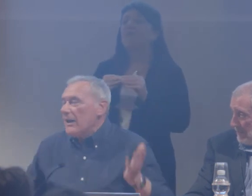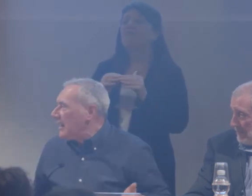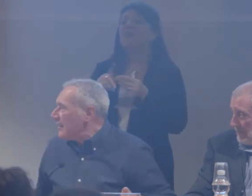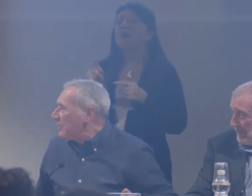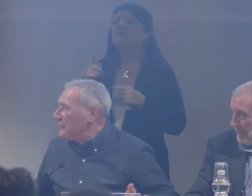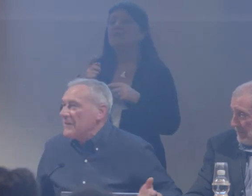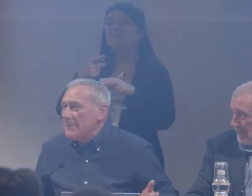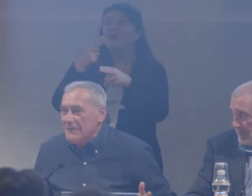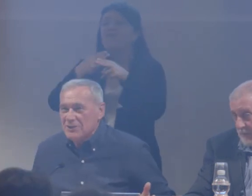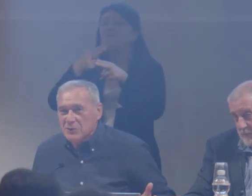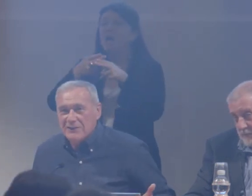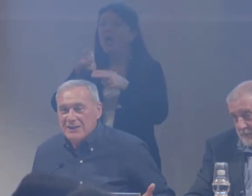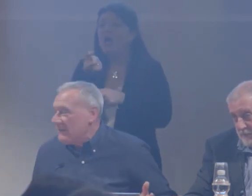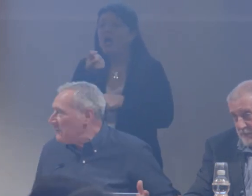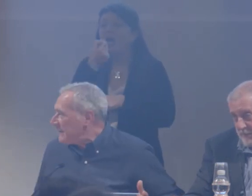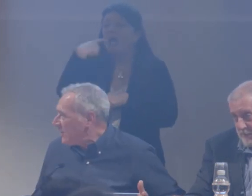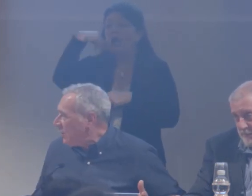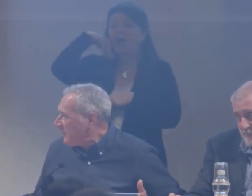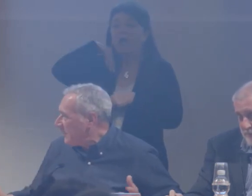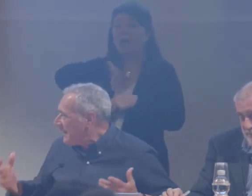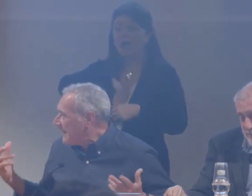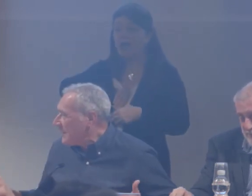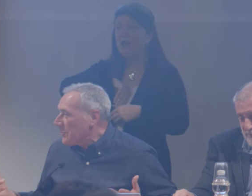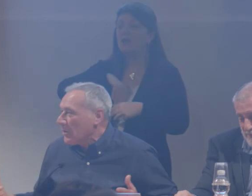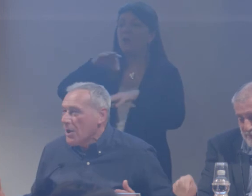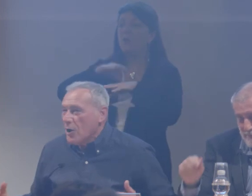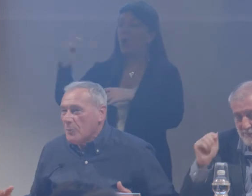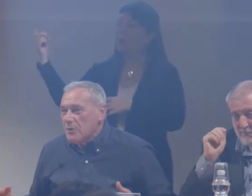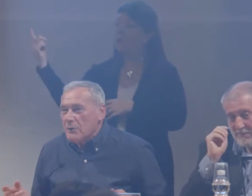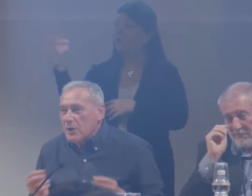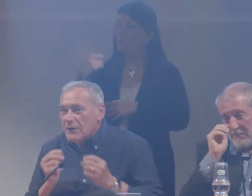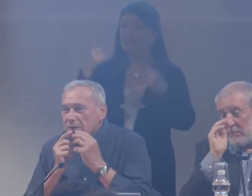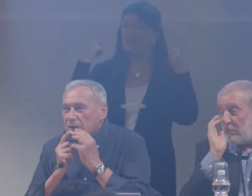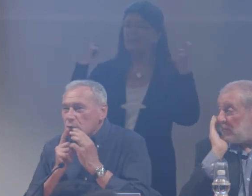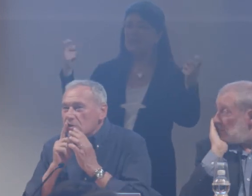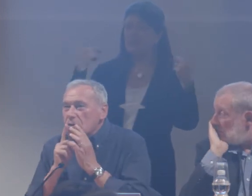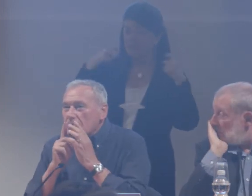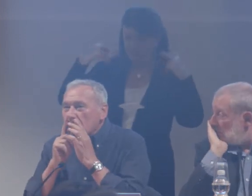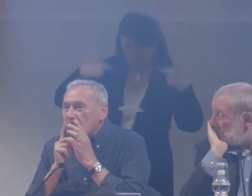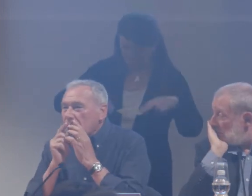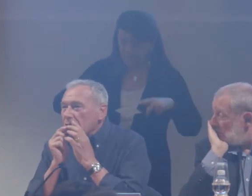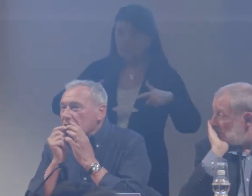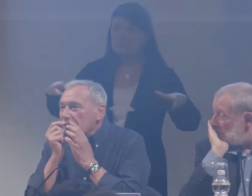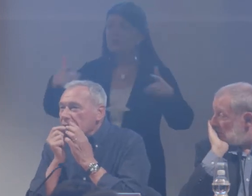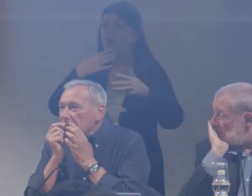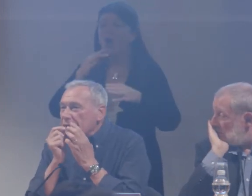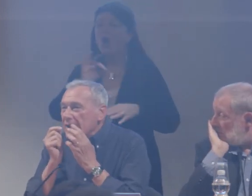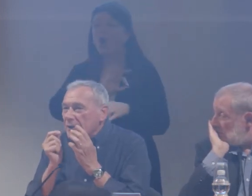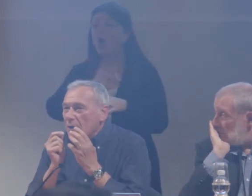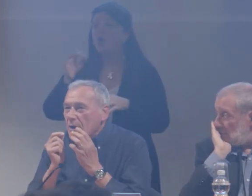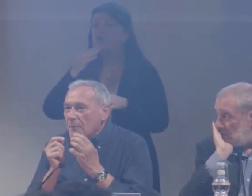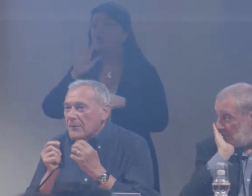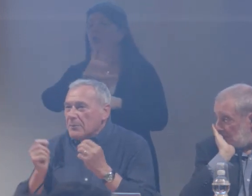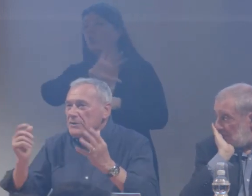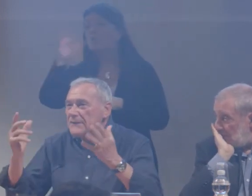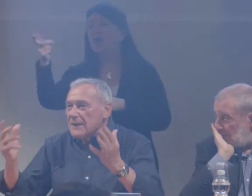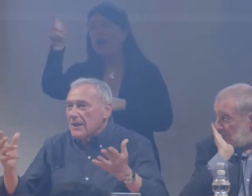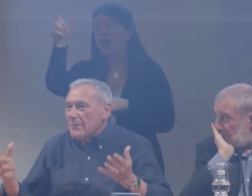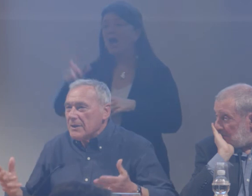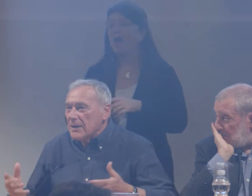suonare l'allarme, non si sapeva da dove veniva questa cosa, per esempio. Oppure quello che si era cucito la bocca con del fil di ferro